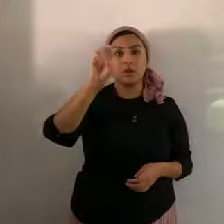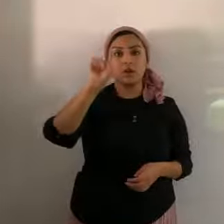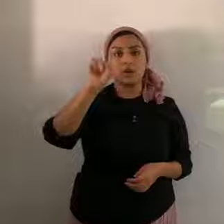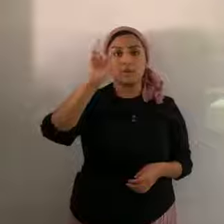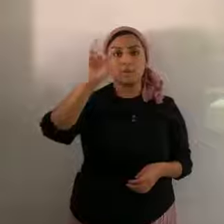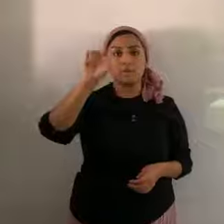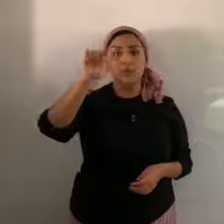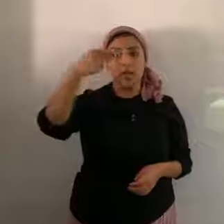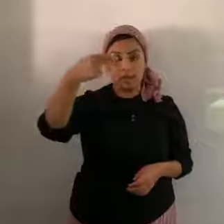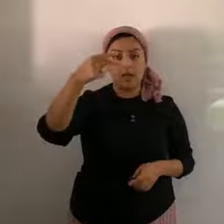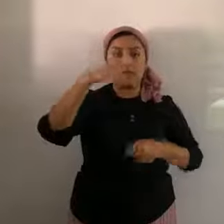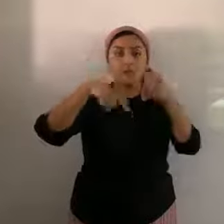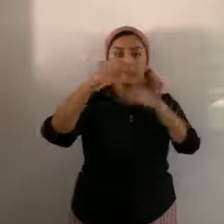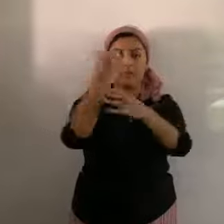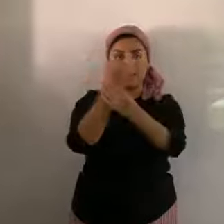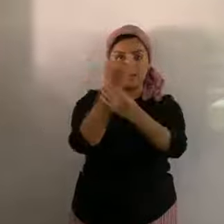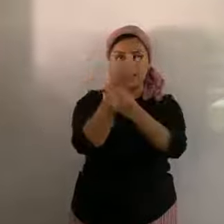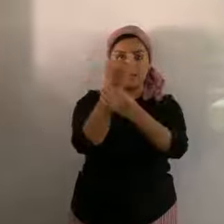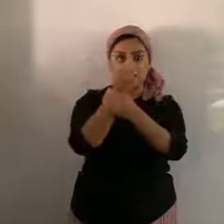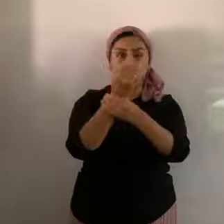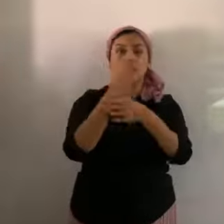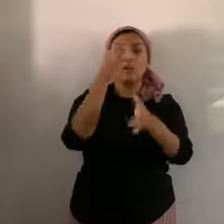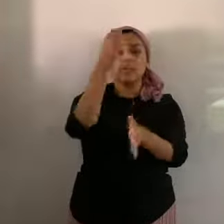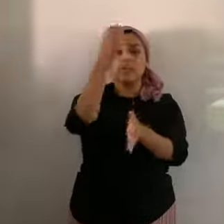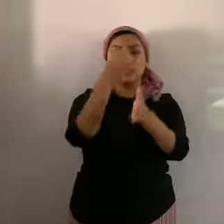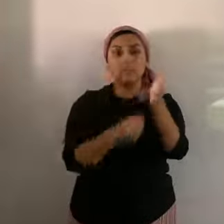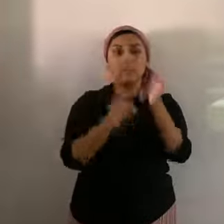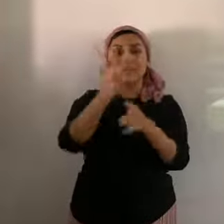allá, Jeremías 8,